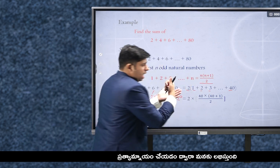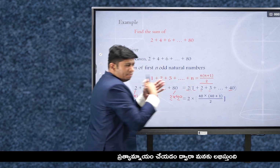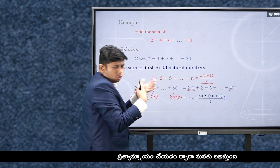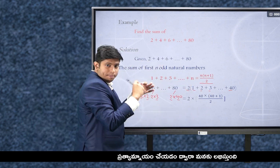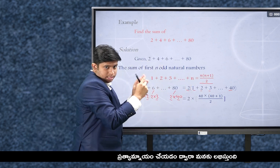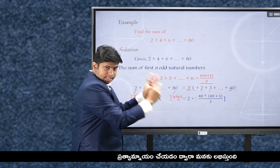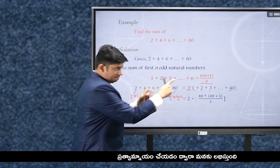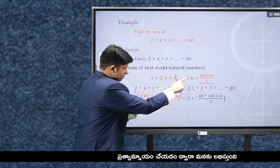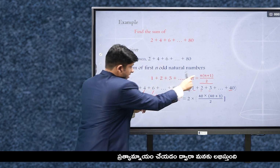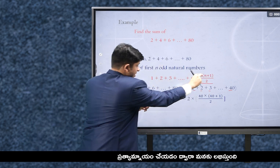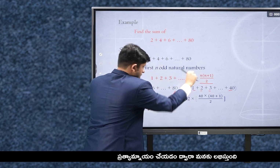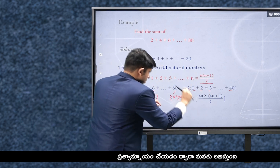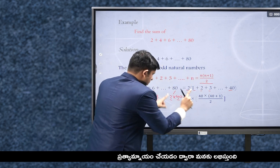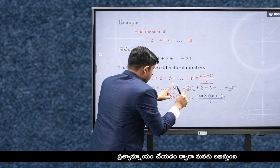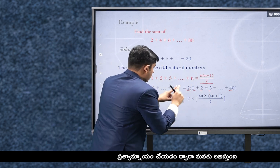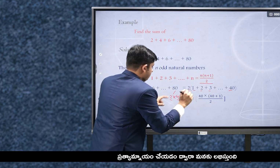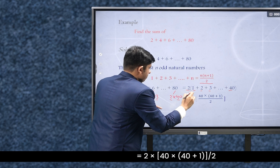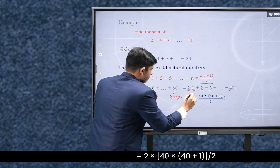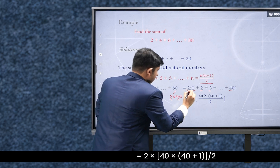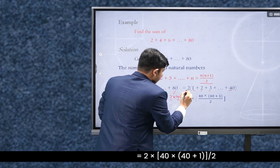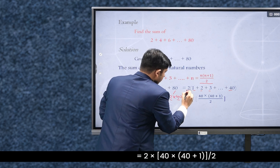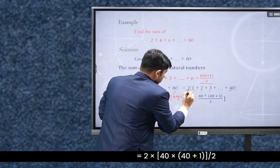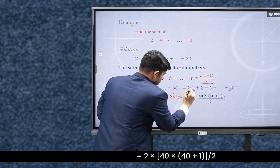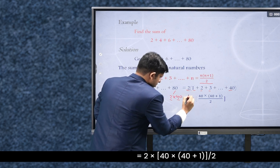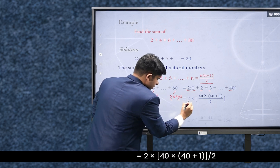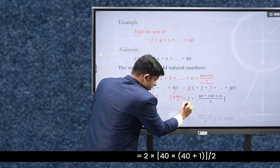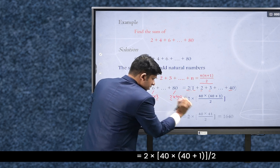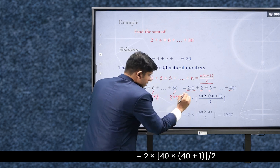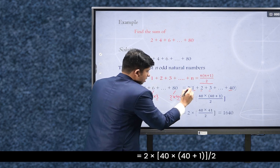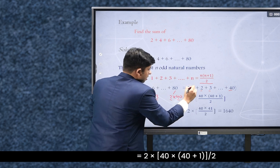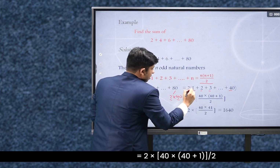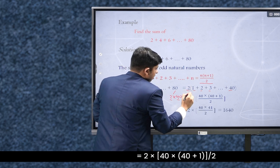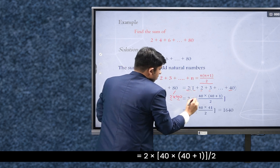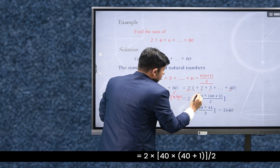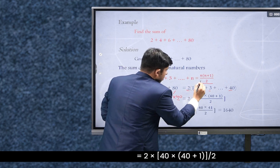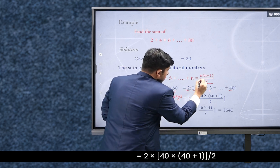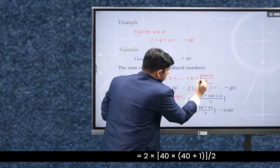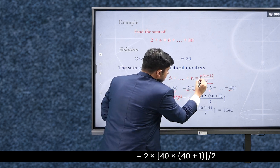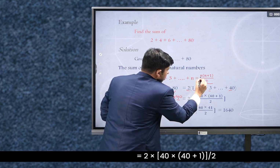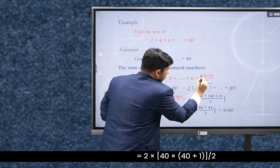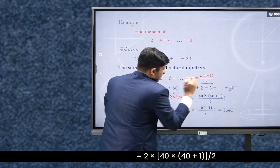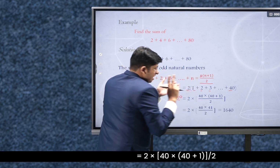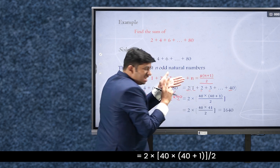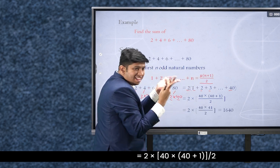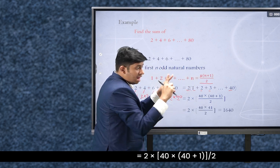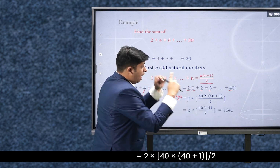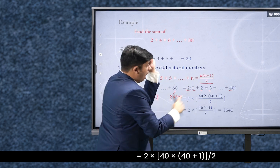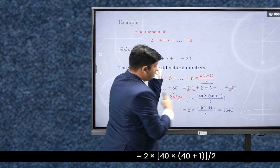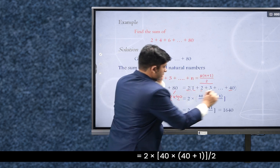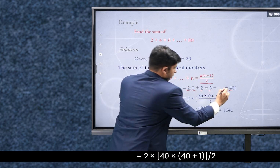ప్రత్యామ్నాయం చేయడం ద్వారా మనకు లభిస్తుంది 2 ఇంటూ 40 ఇంటూ 40 ప్లస్ 1 బై 2.